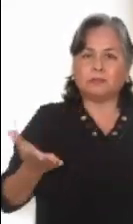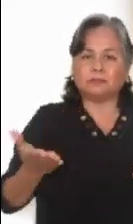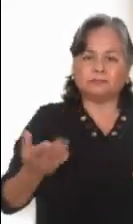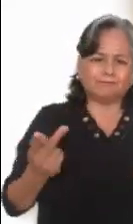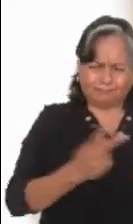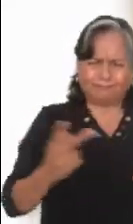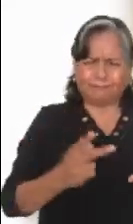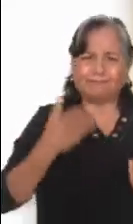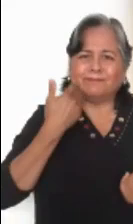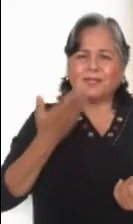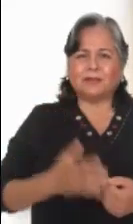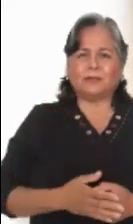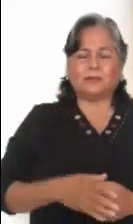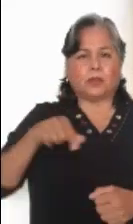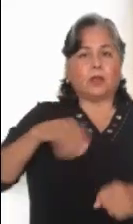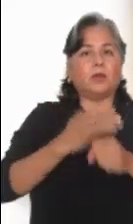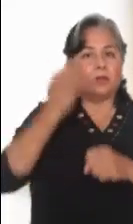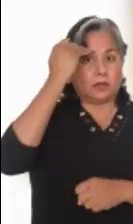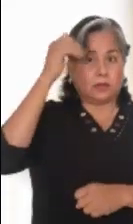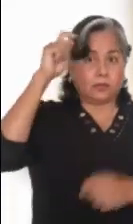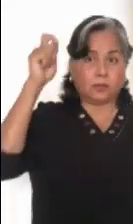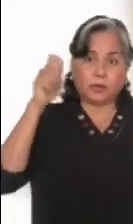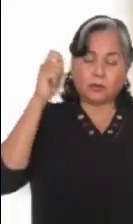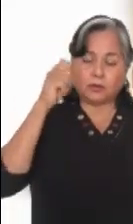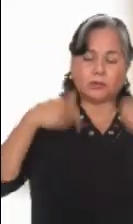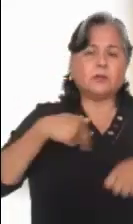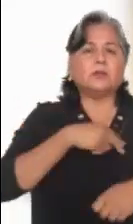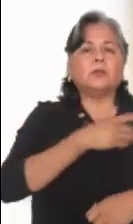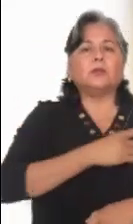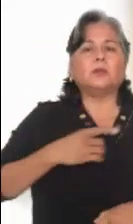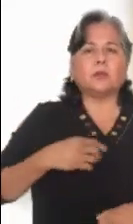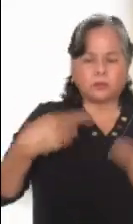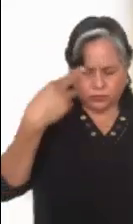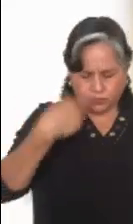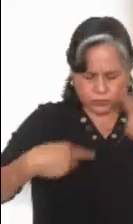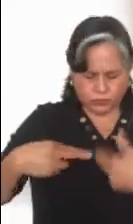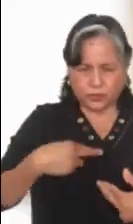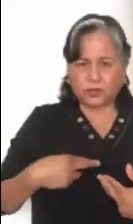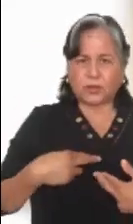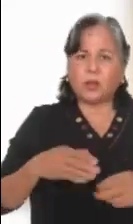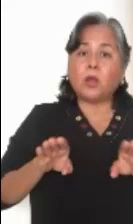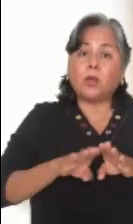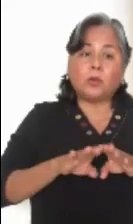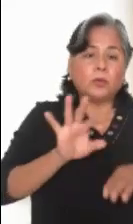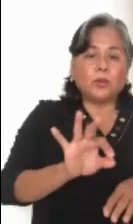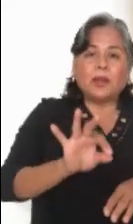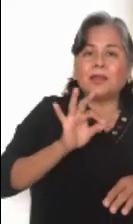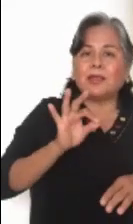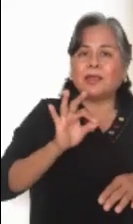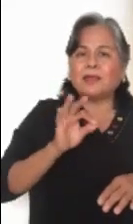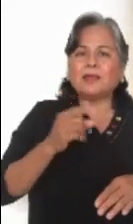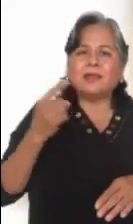nos coloca en el ambiente de Cuaresma para revisar cuáles han sido nuestras elecciones,